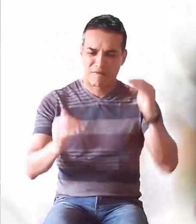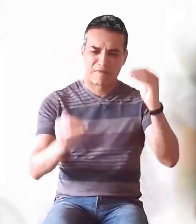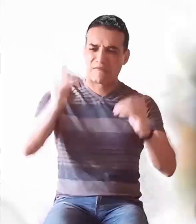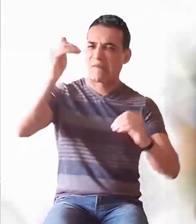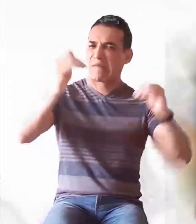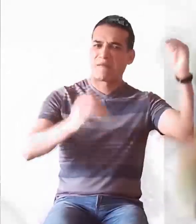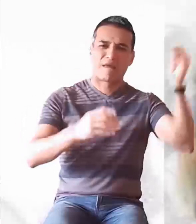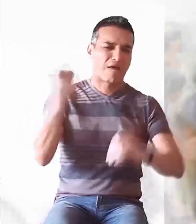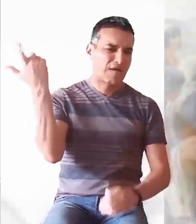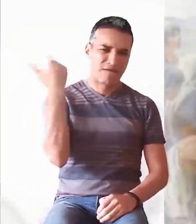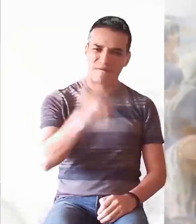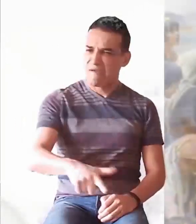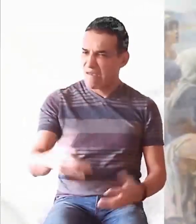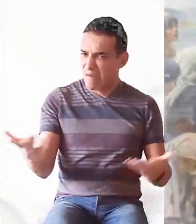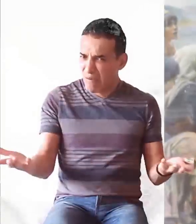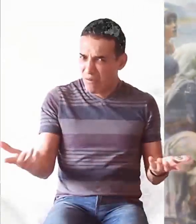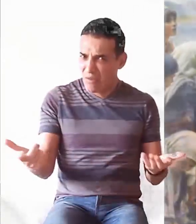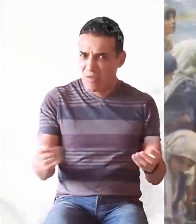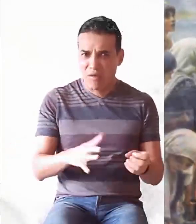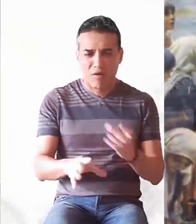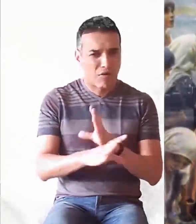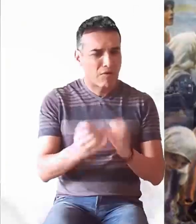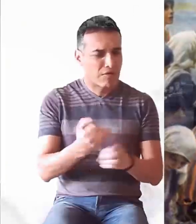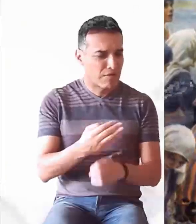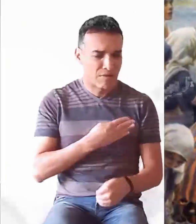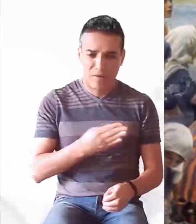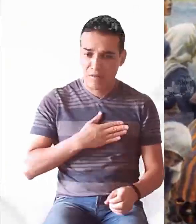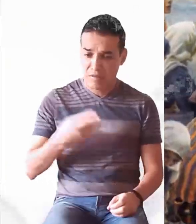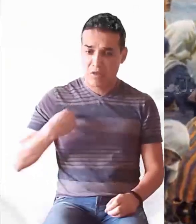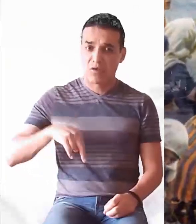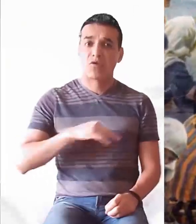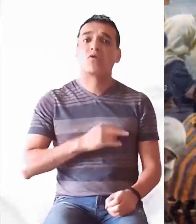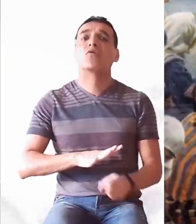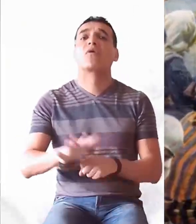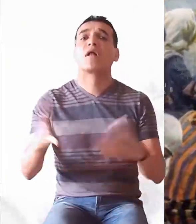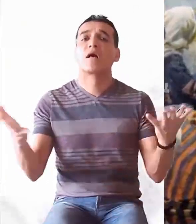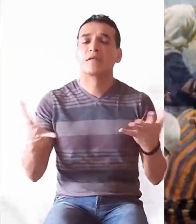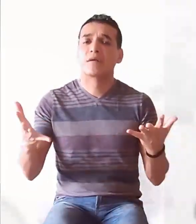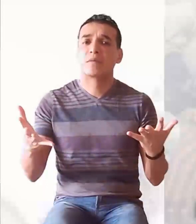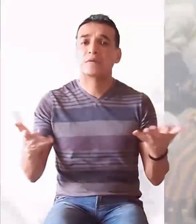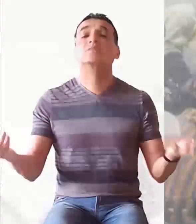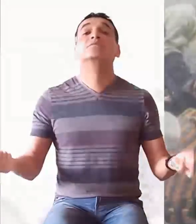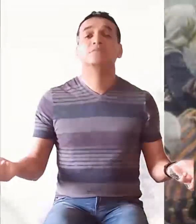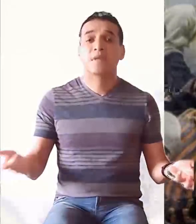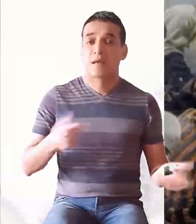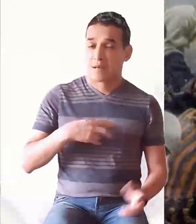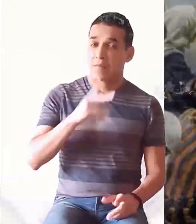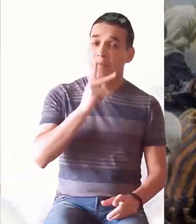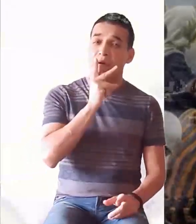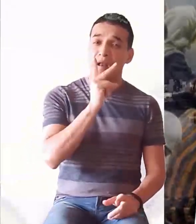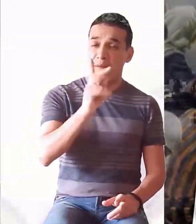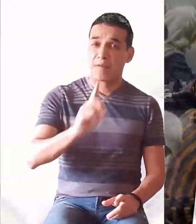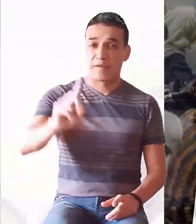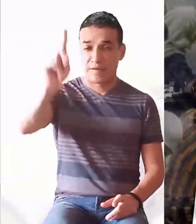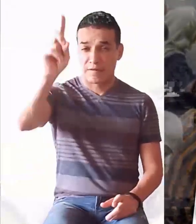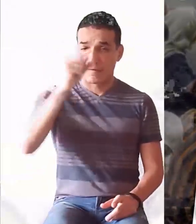la posesión de los bienes. ¿Qué frutos estamos dando nosotros? ¿Ha fallado la palabra de Dios?